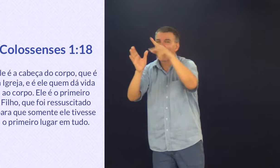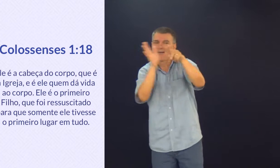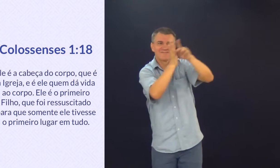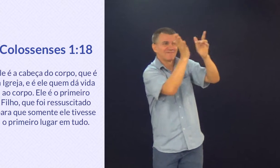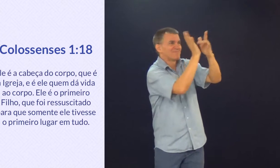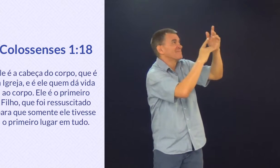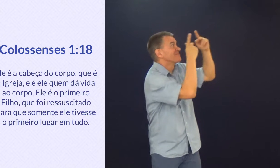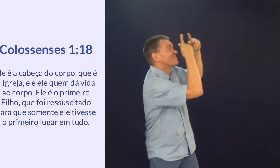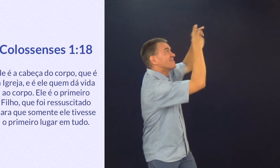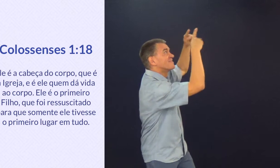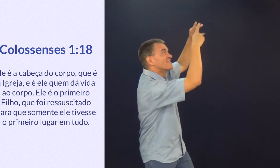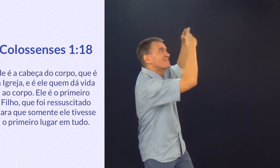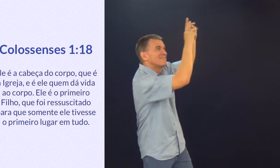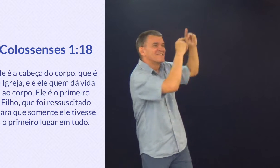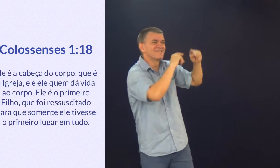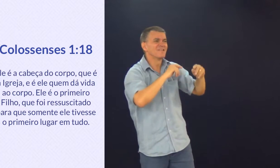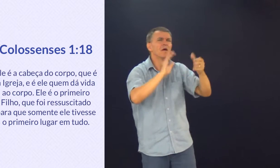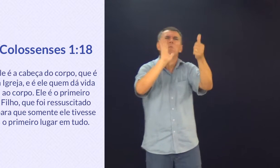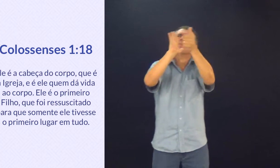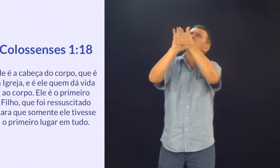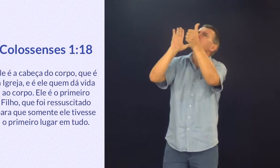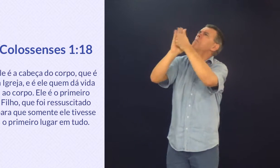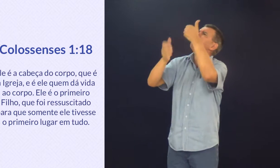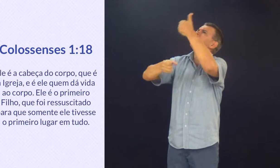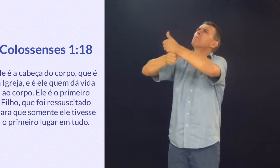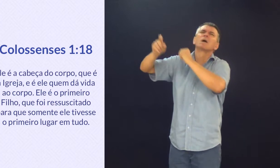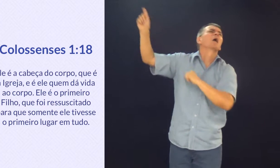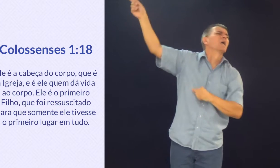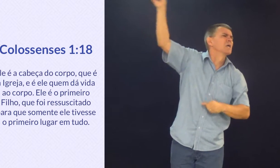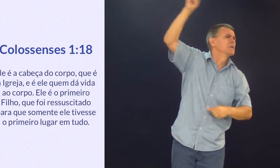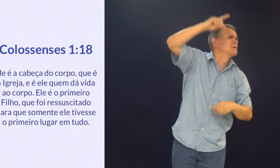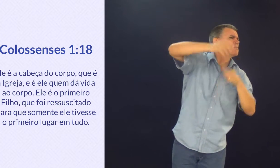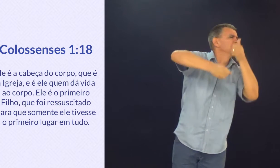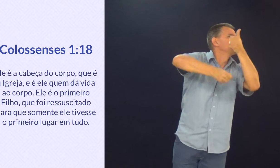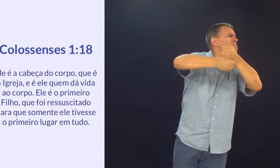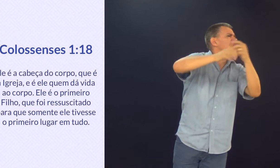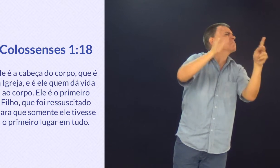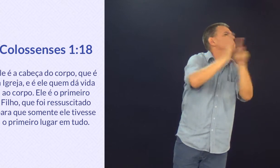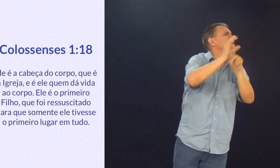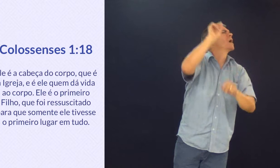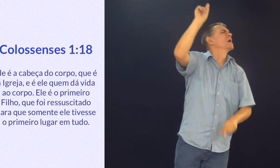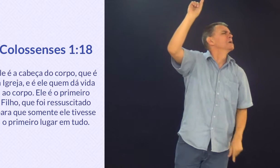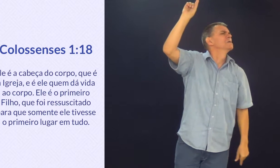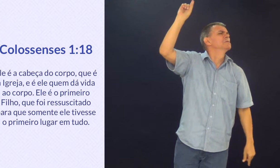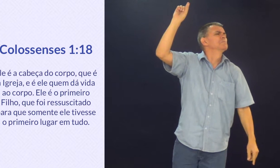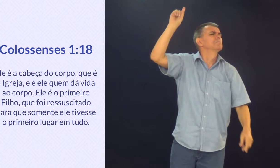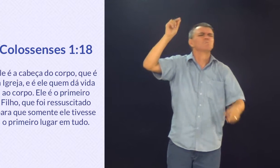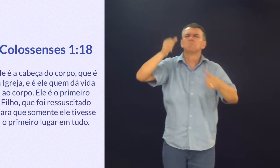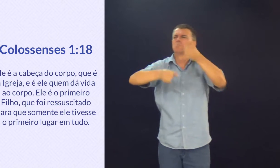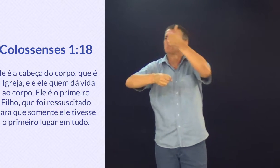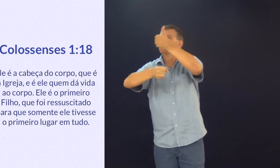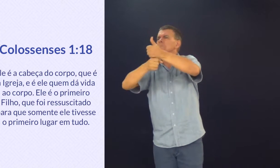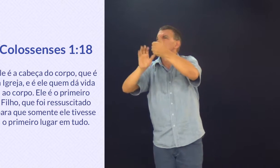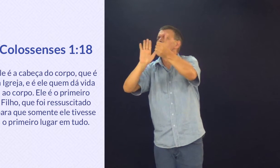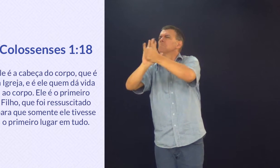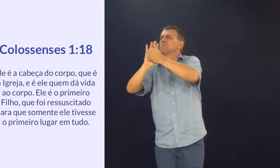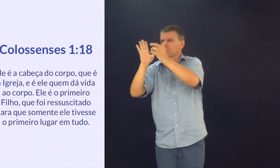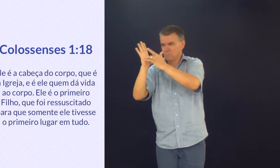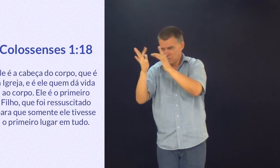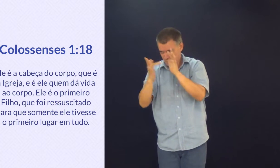cria as coisas tudo o que temos aqui é dele a essa igreja quintal da nossa igreja quem é que cuida